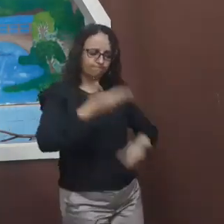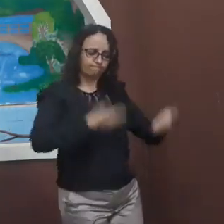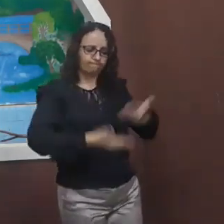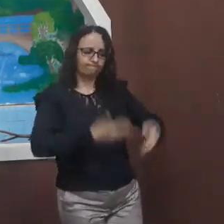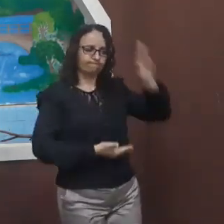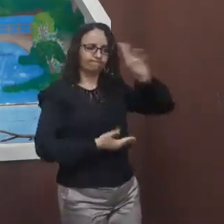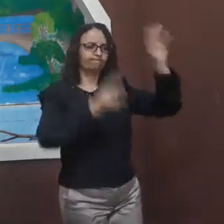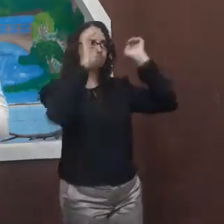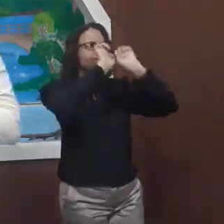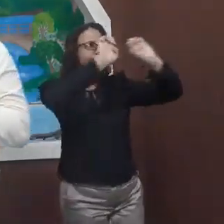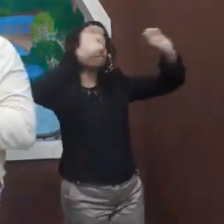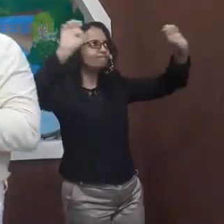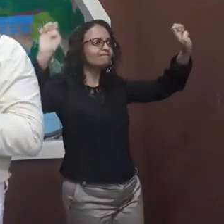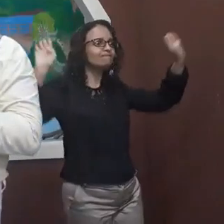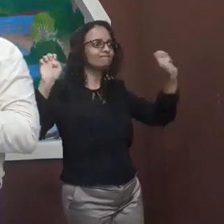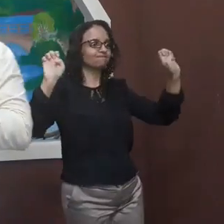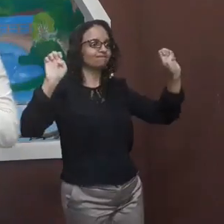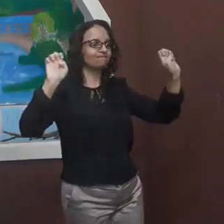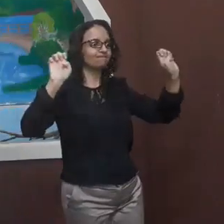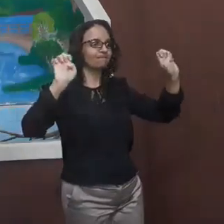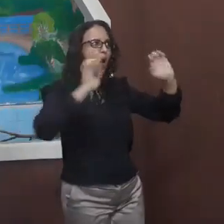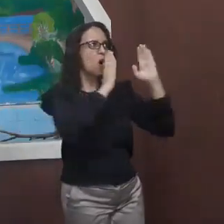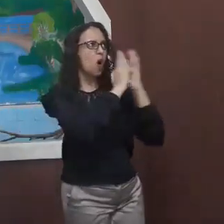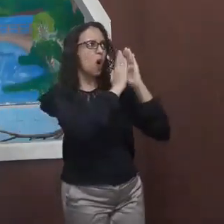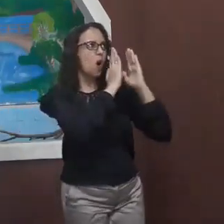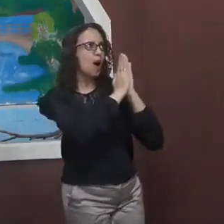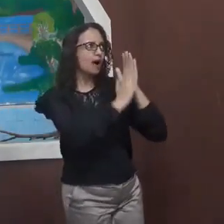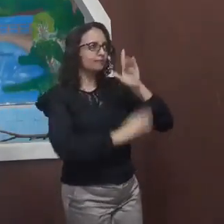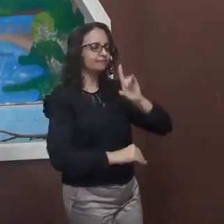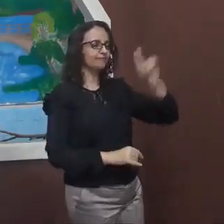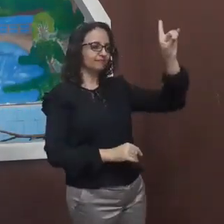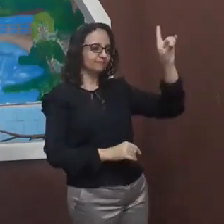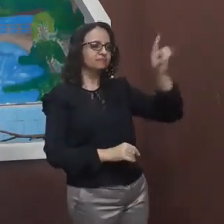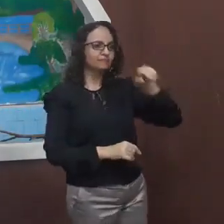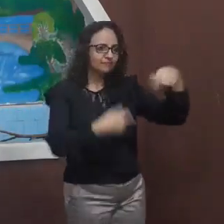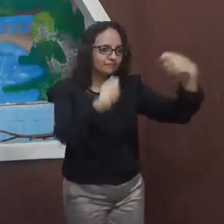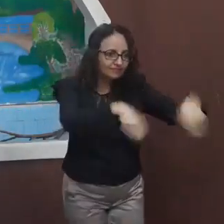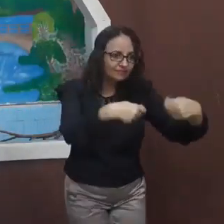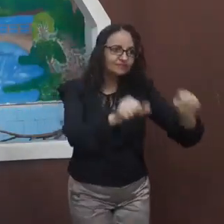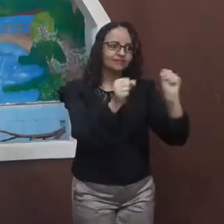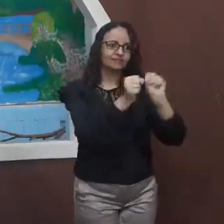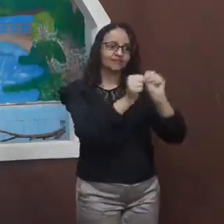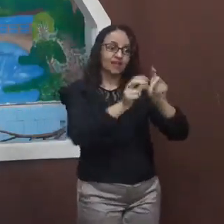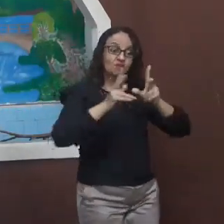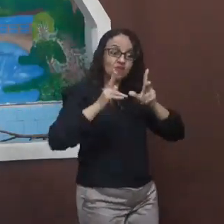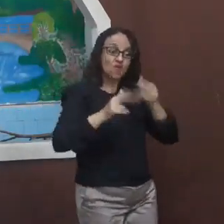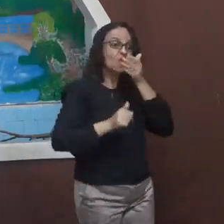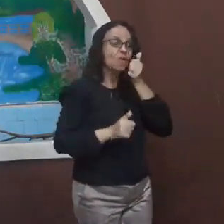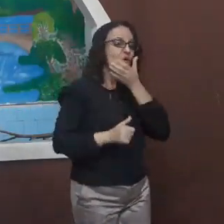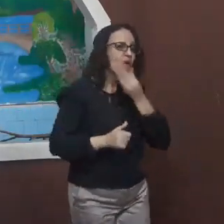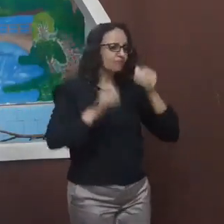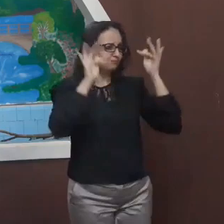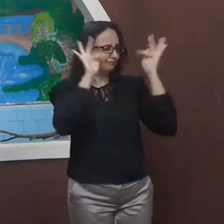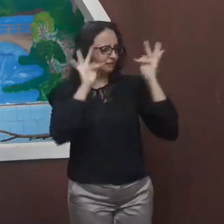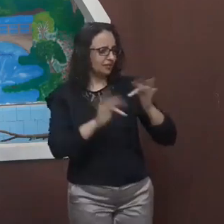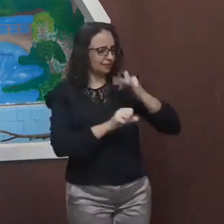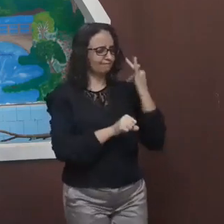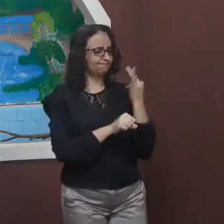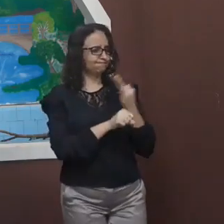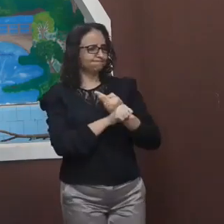Senhor. Buscar a Deus. Você precisa fazer isso. Feliz é o homem que persevera